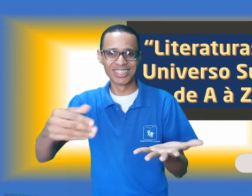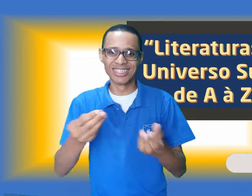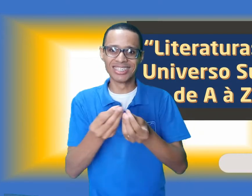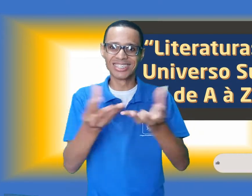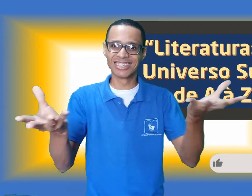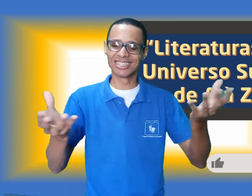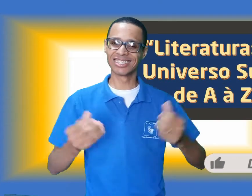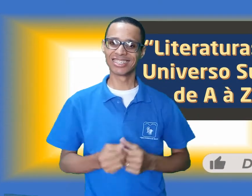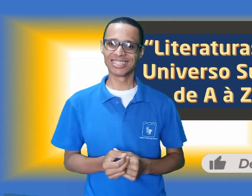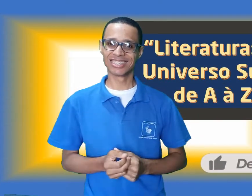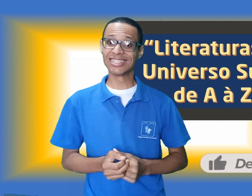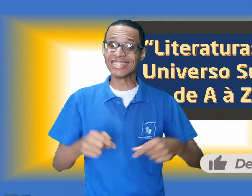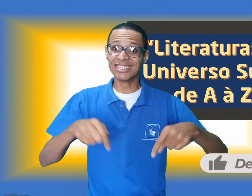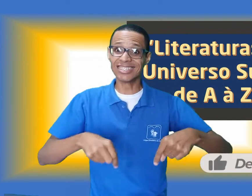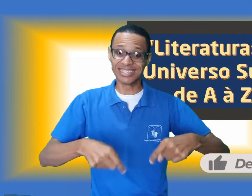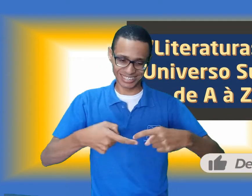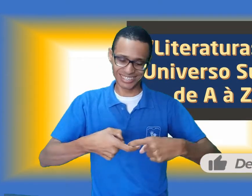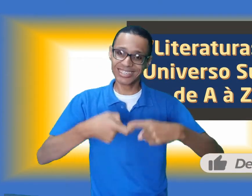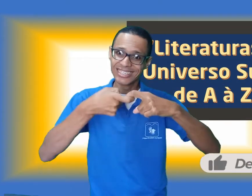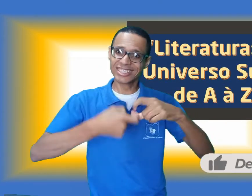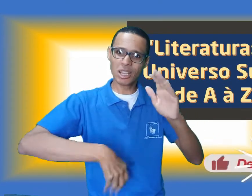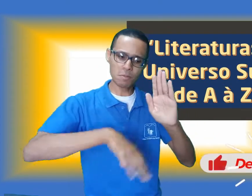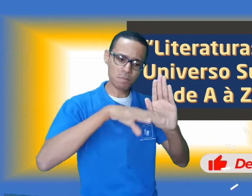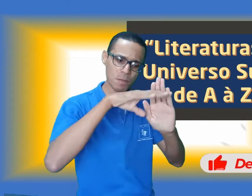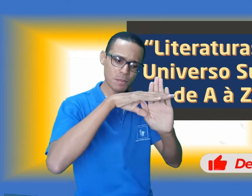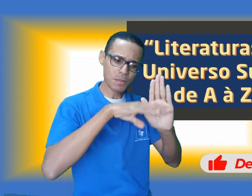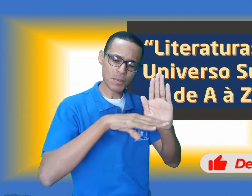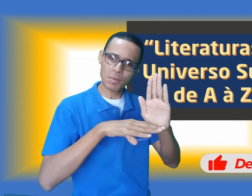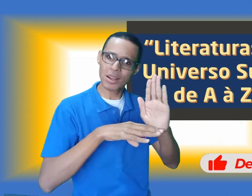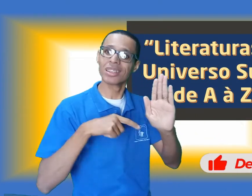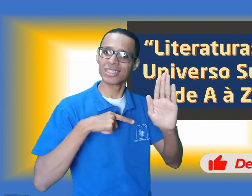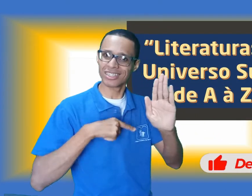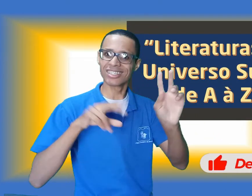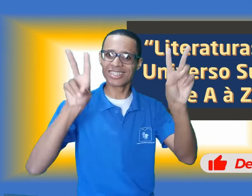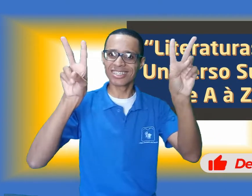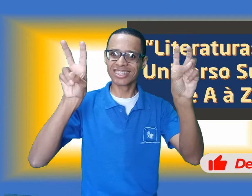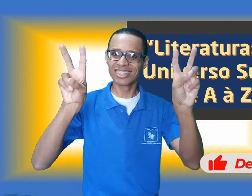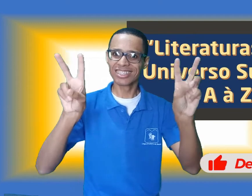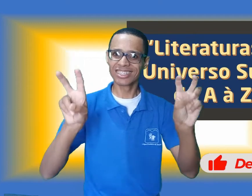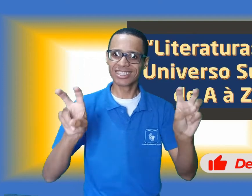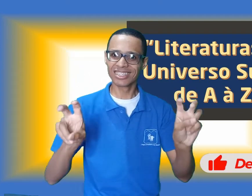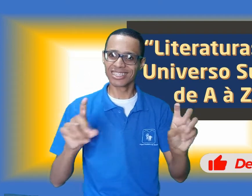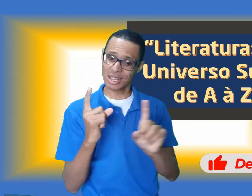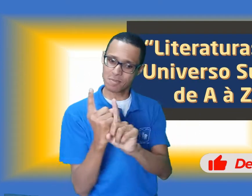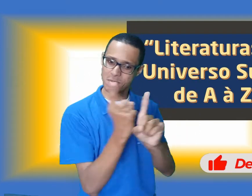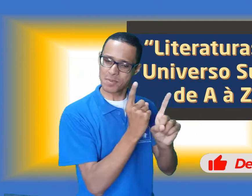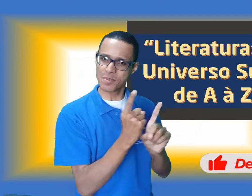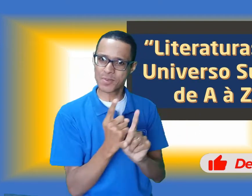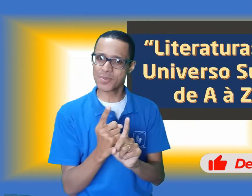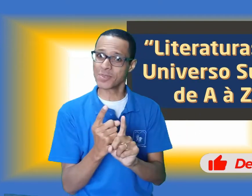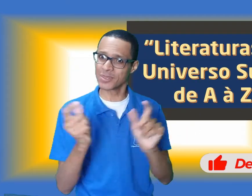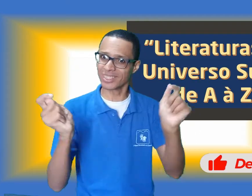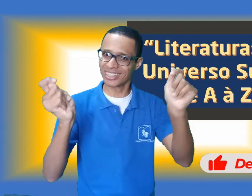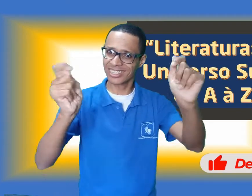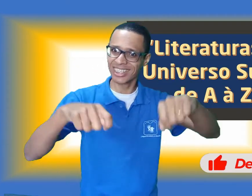E como sempre na descrição aqui embaixo você vai encontrar os links de cada título desta